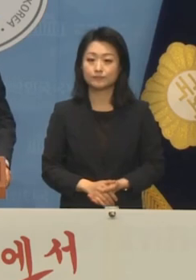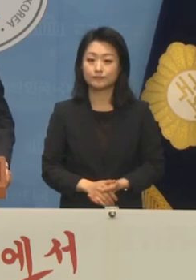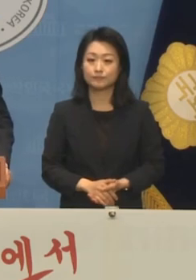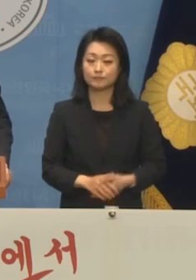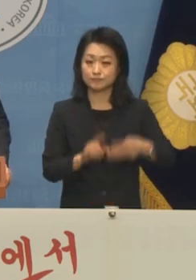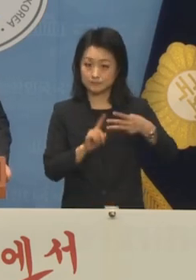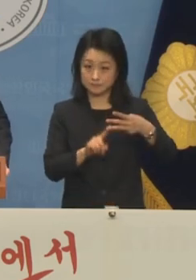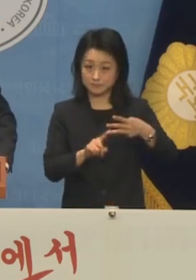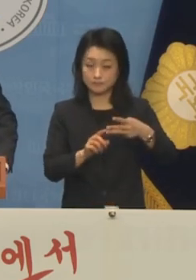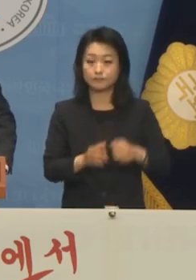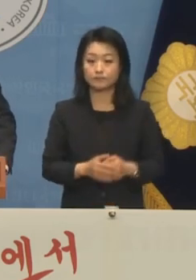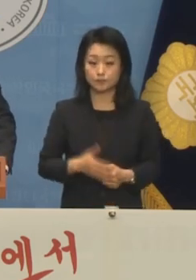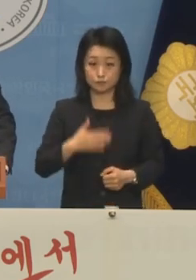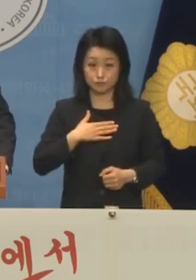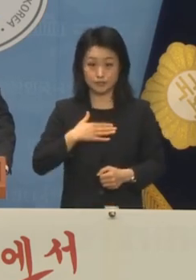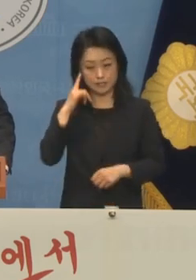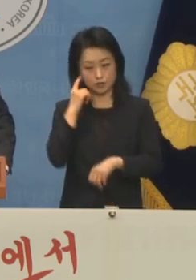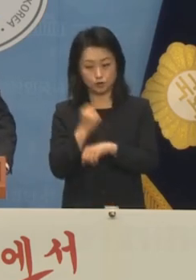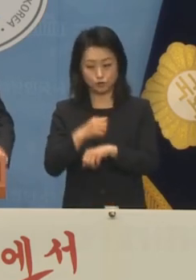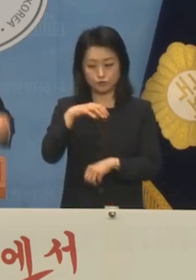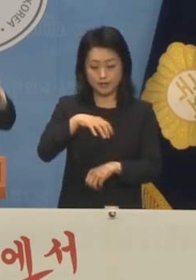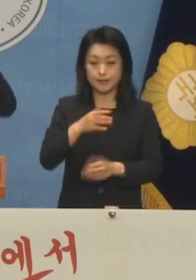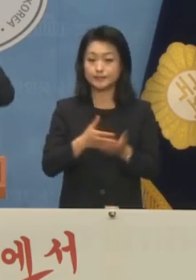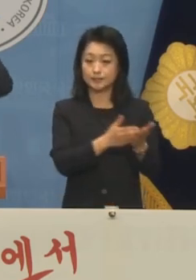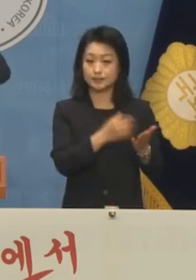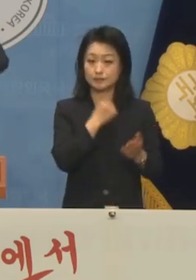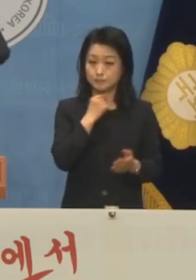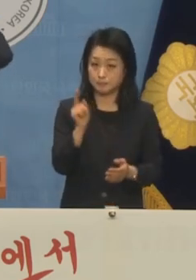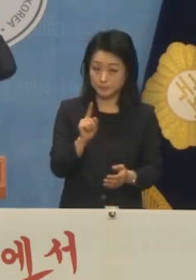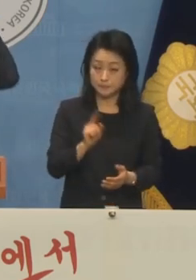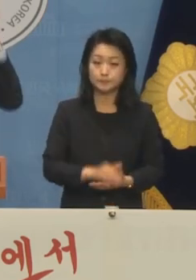3. 연구연구회는 다음과 같이 주장합니다.